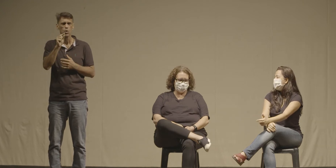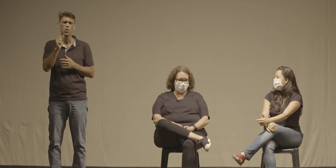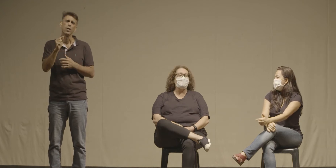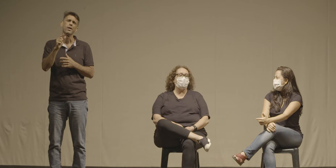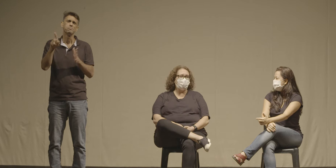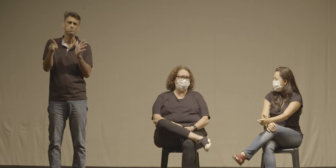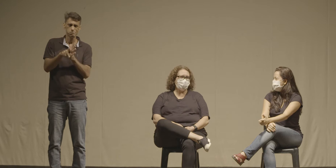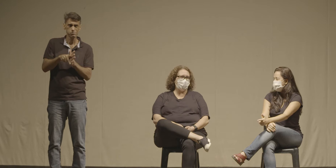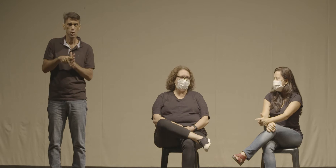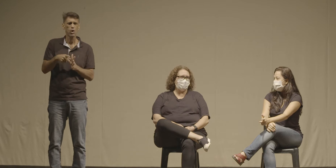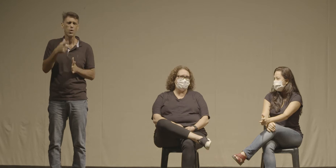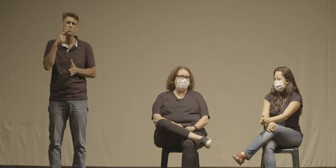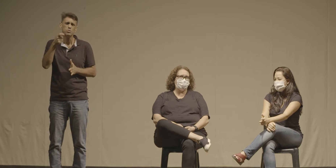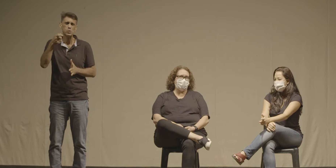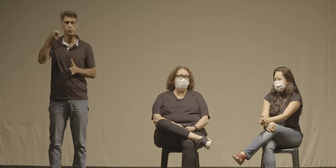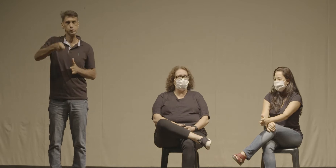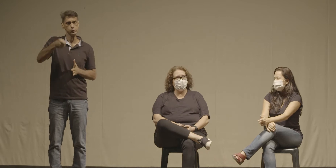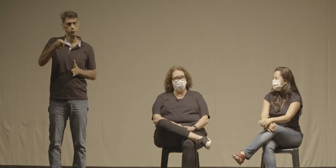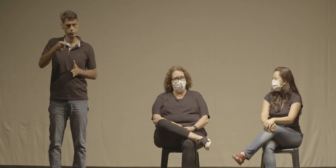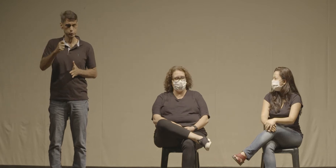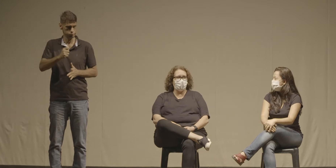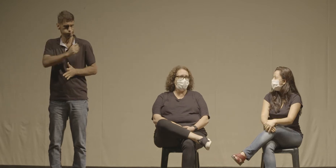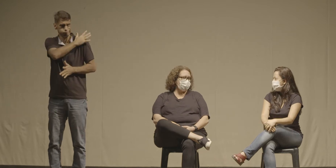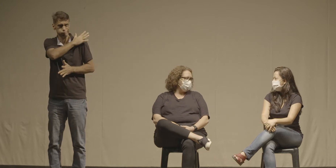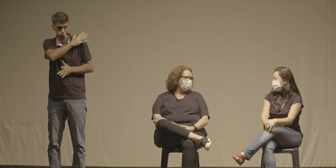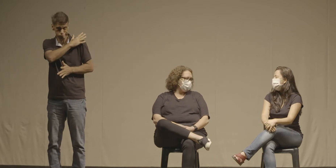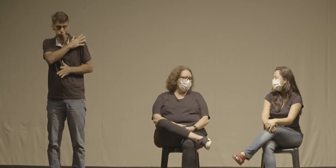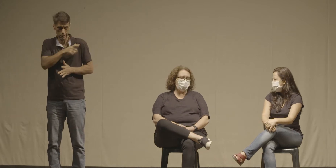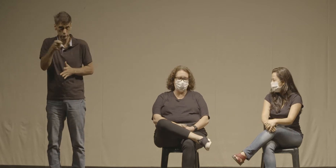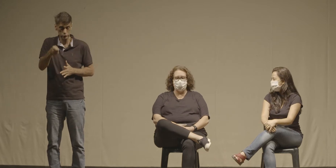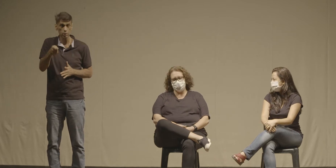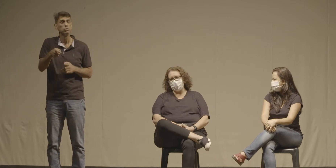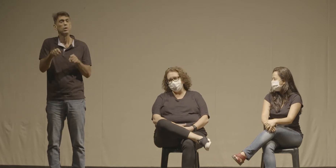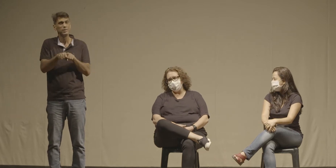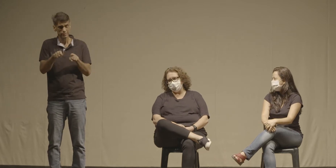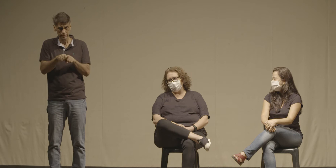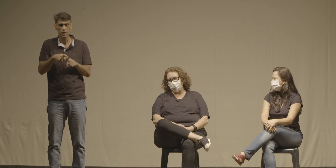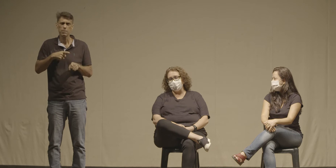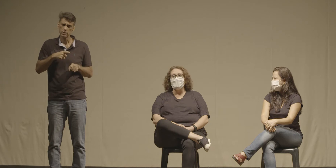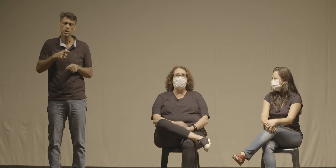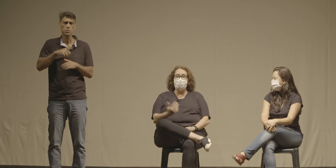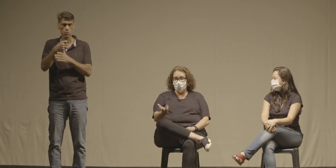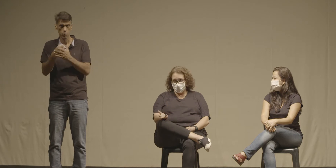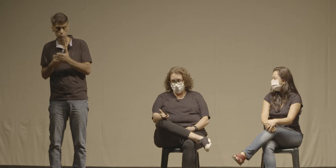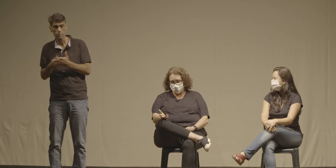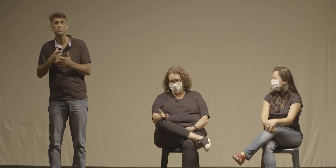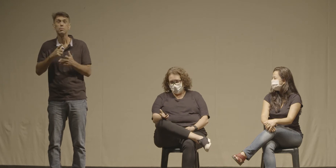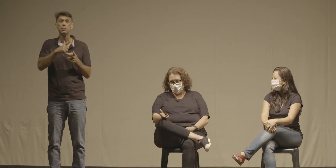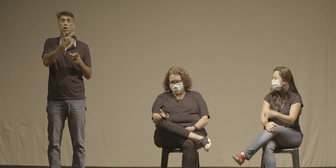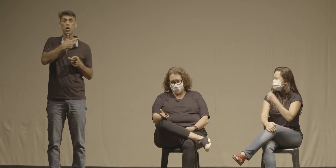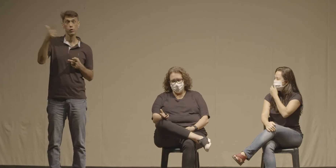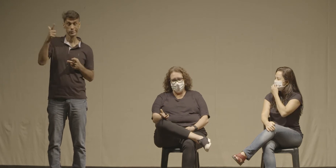ditadura, as imagens todas. Sim, as de movimento, não motion graphics. Motion graphics a gente tem mais. E uma outra